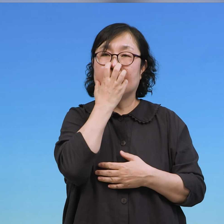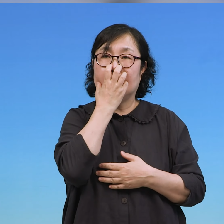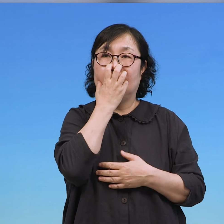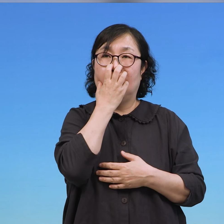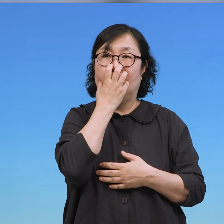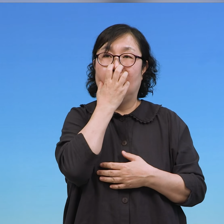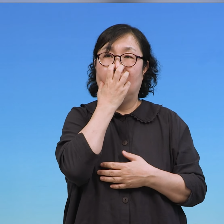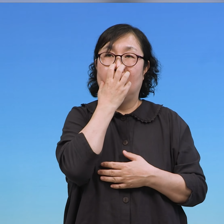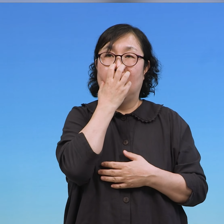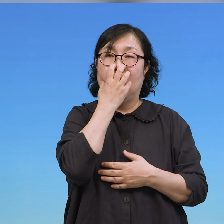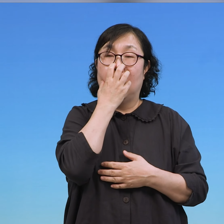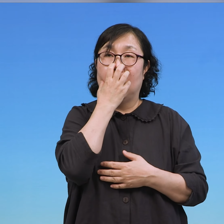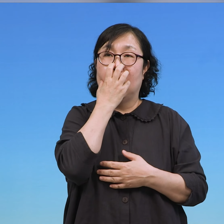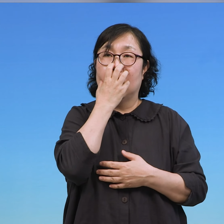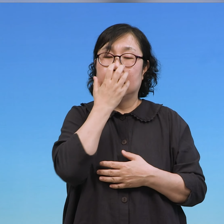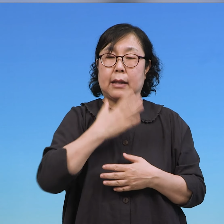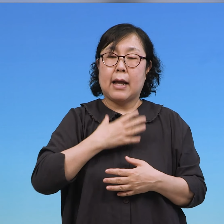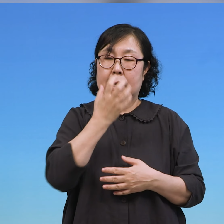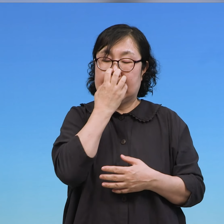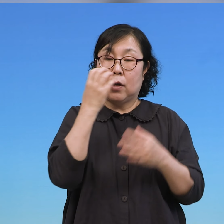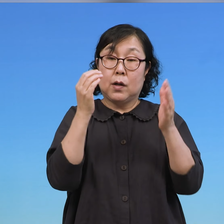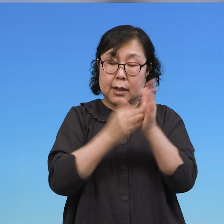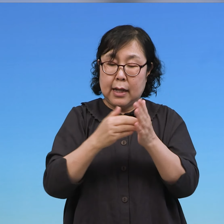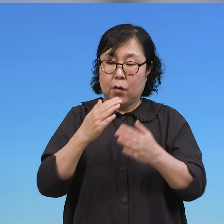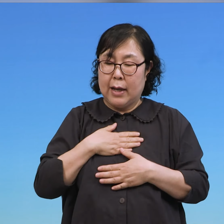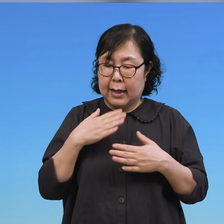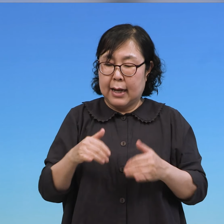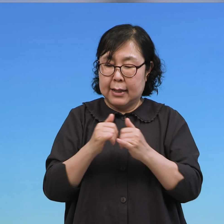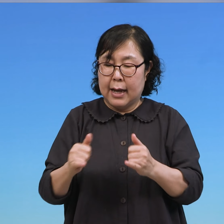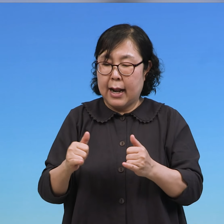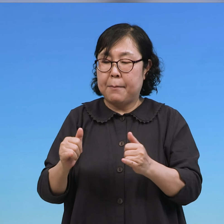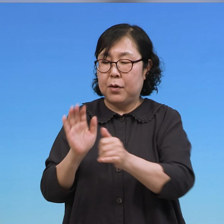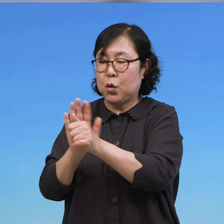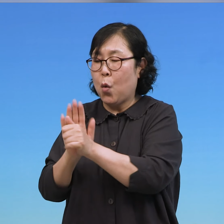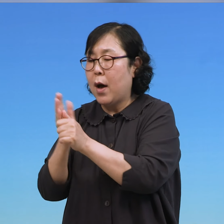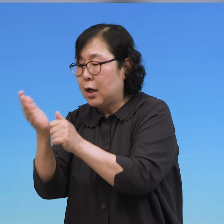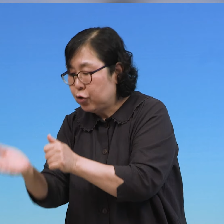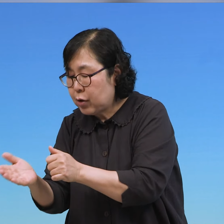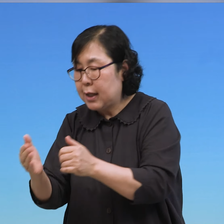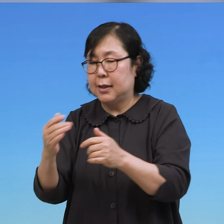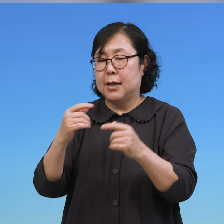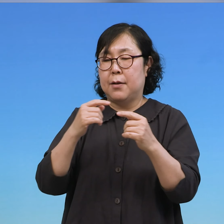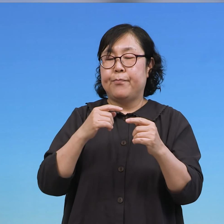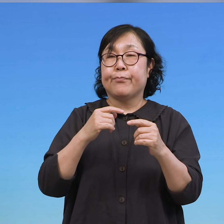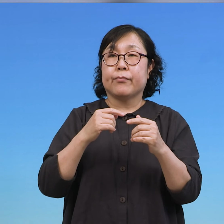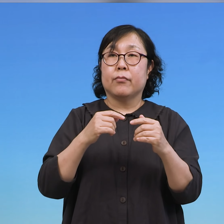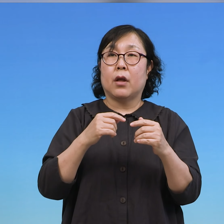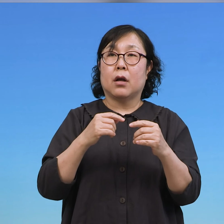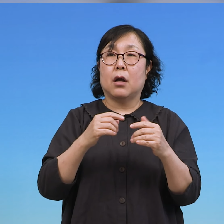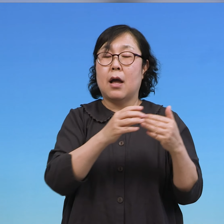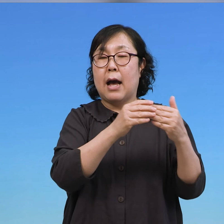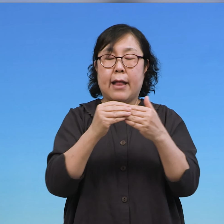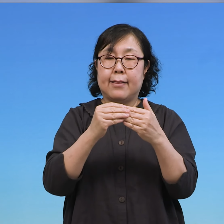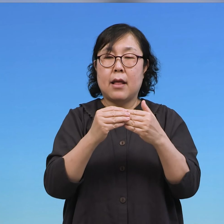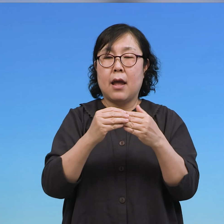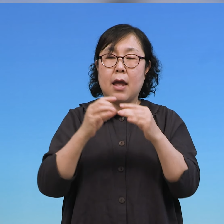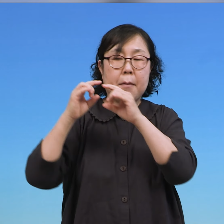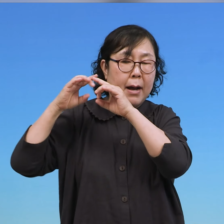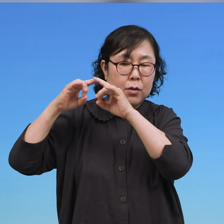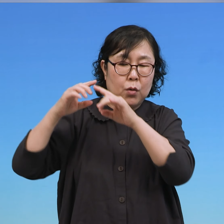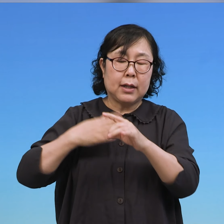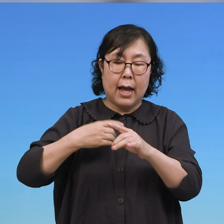마스크를 끼우고 그 다음에 약자들을 도와줘라, 이런 요지의 안내가 굉장히 저에게